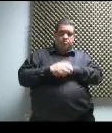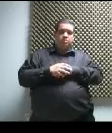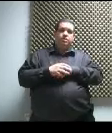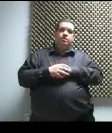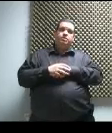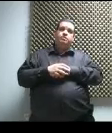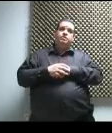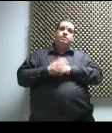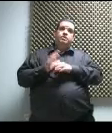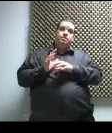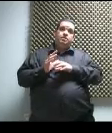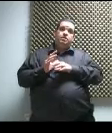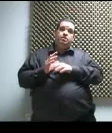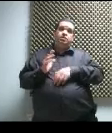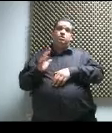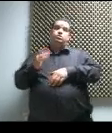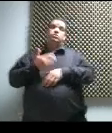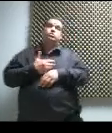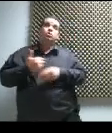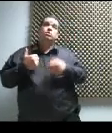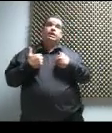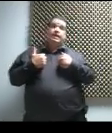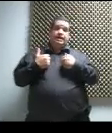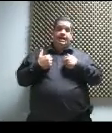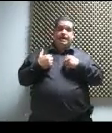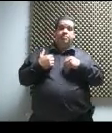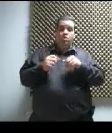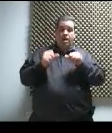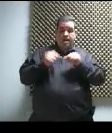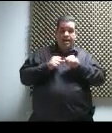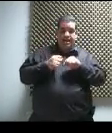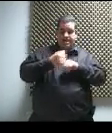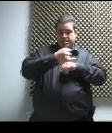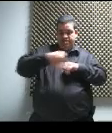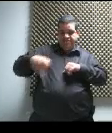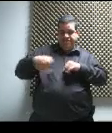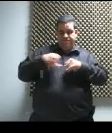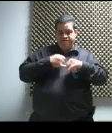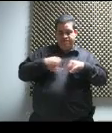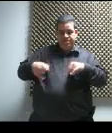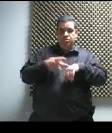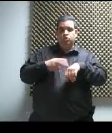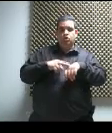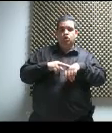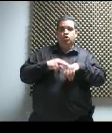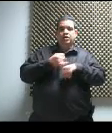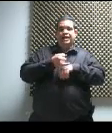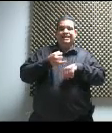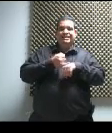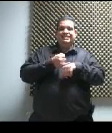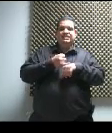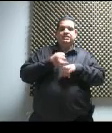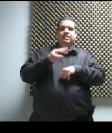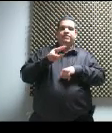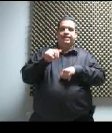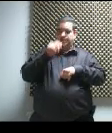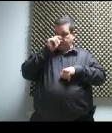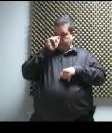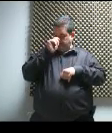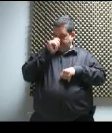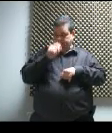como dices, nosotros tenemos una serie de fallas alrededor de Puerto Rico. Nosotros podemos considerar Puerto Rico y las Islas Viláneas como una microplaca que está